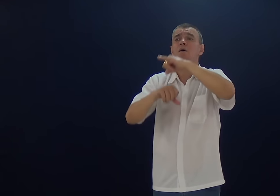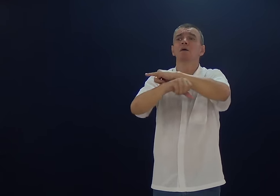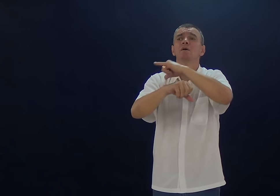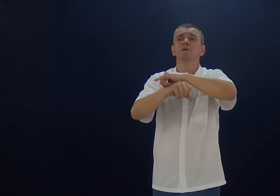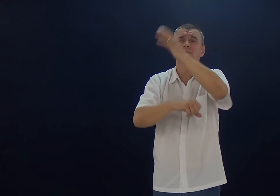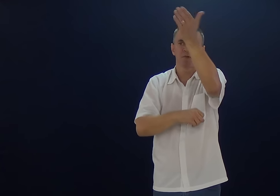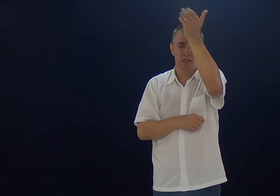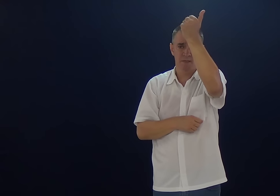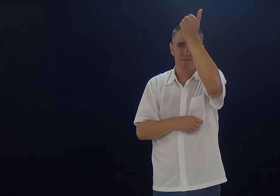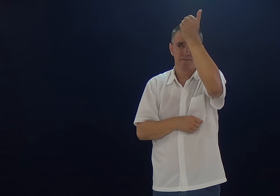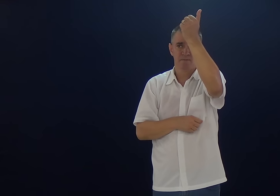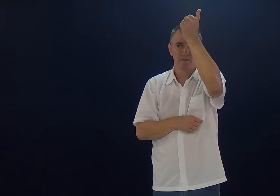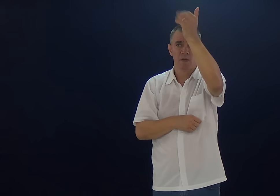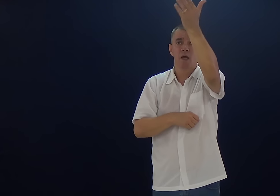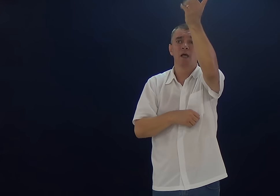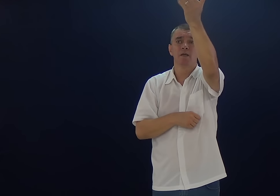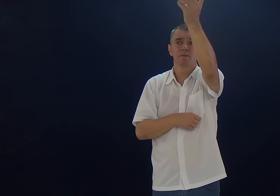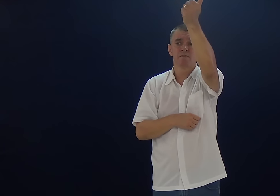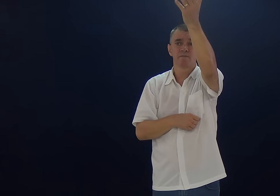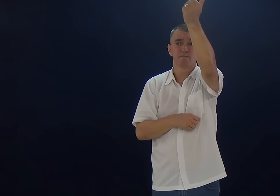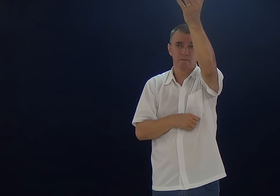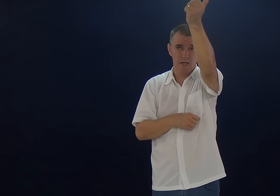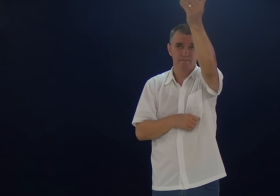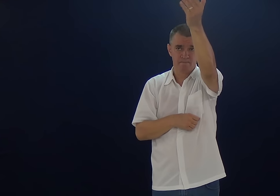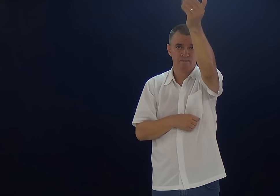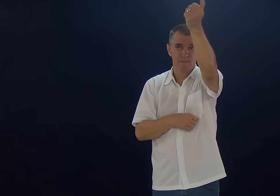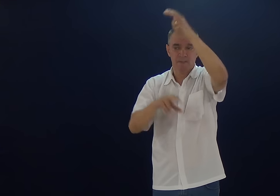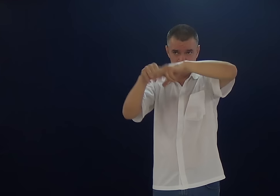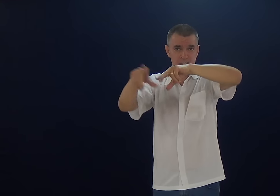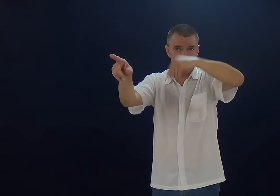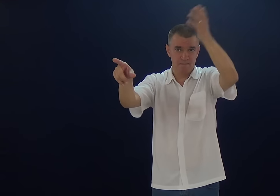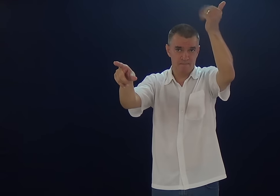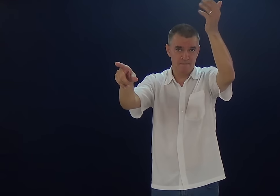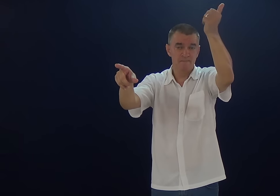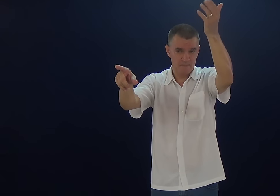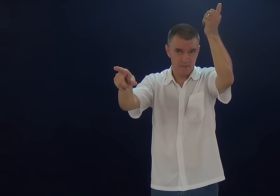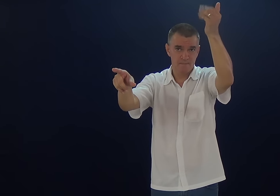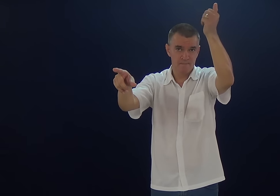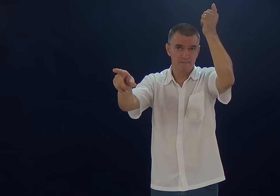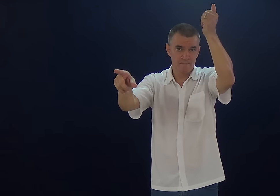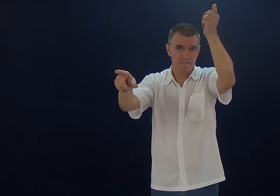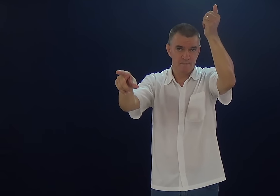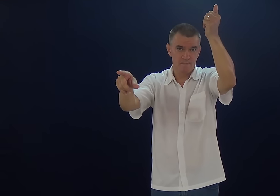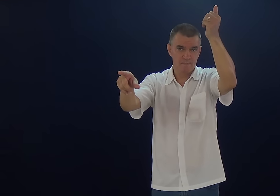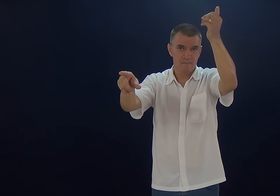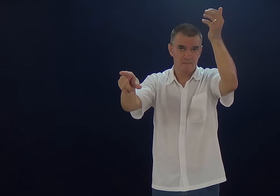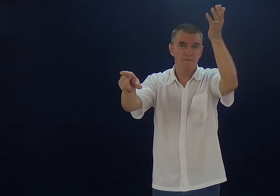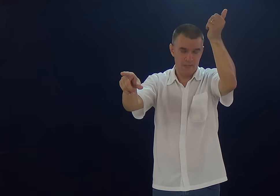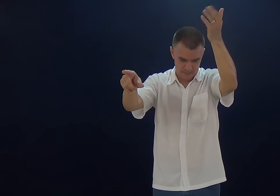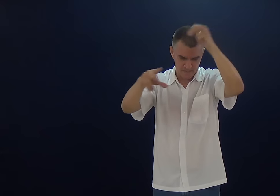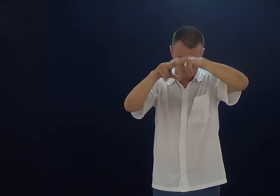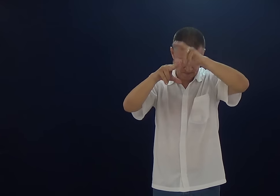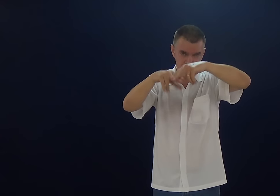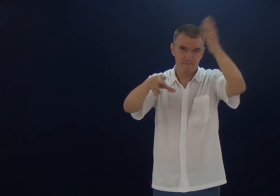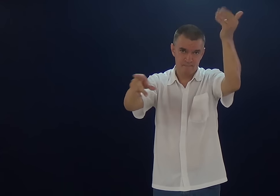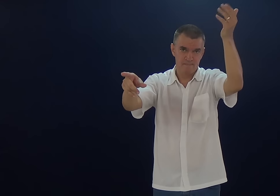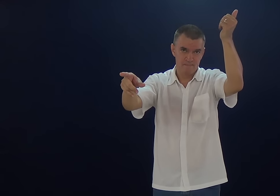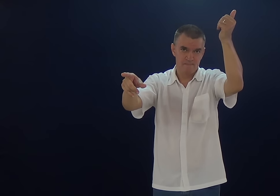vou chamar o Renato aqui vem aqui Renato vem aqui vem aqui Renato vem